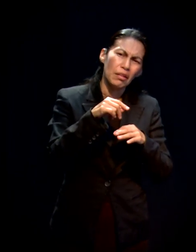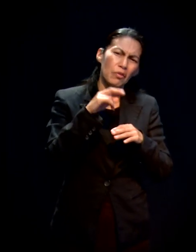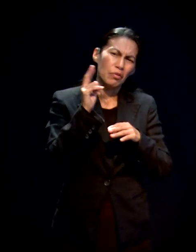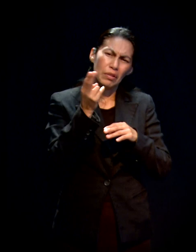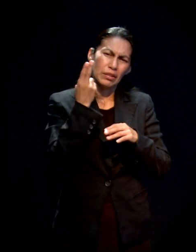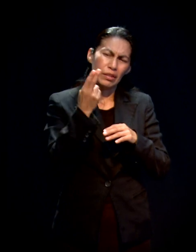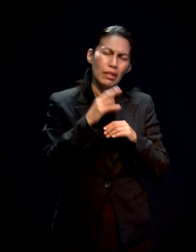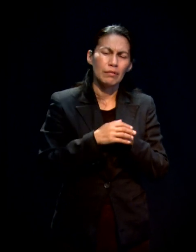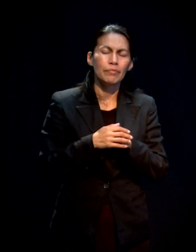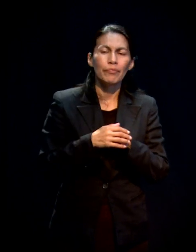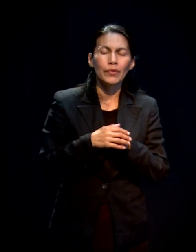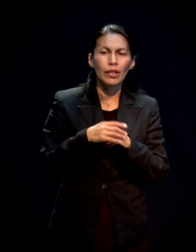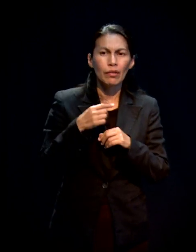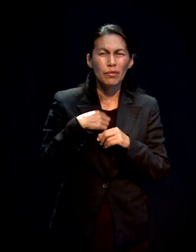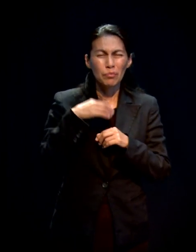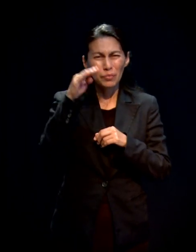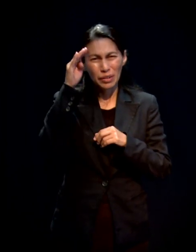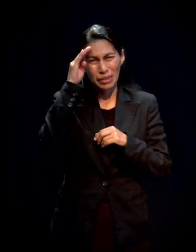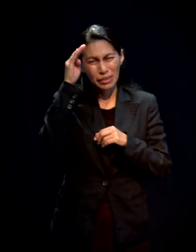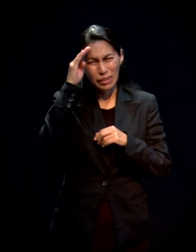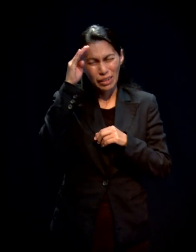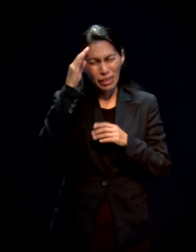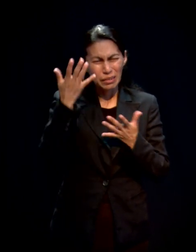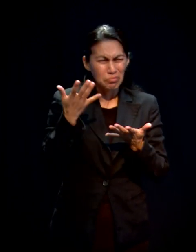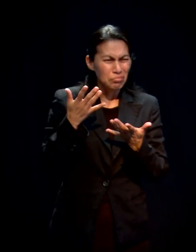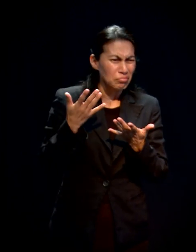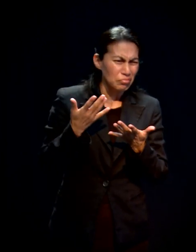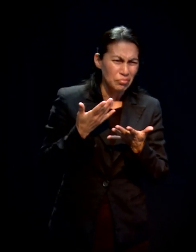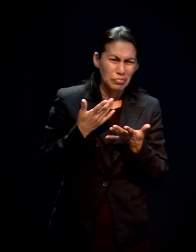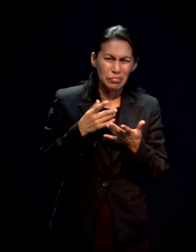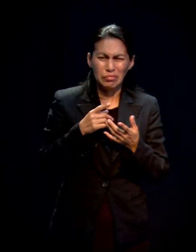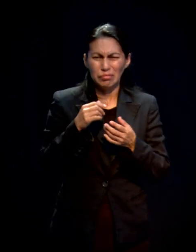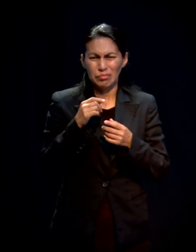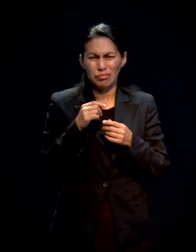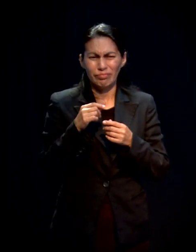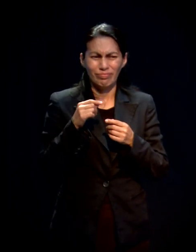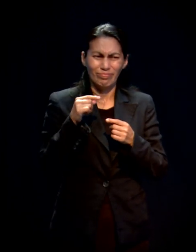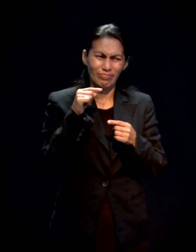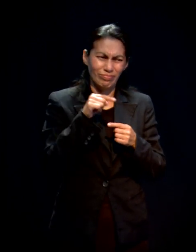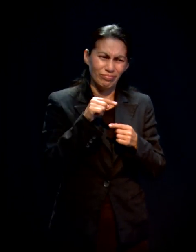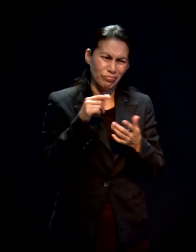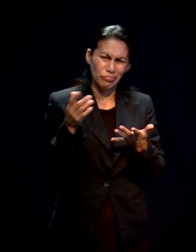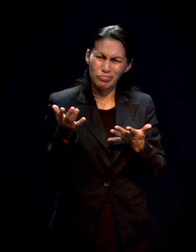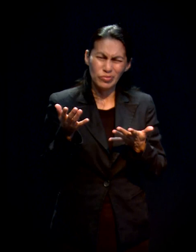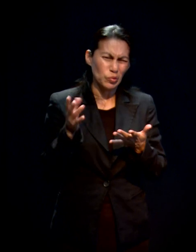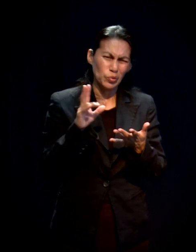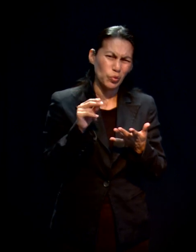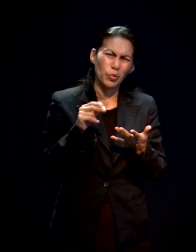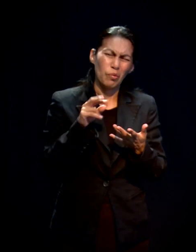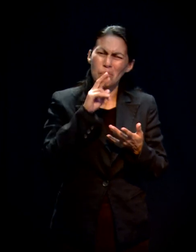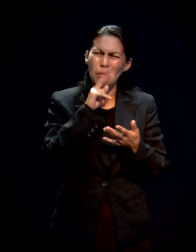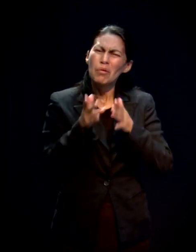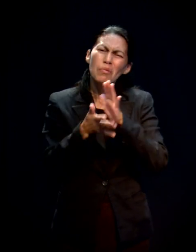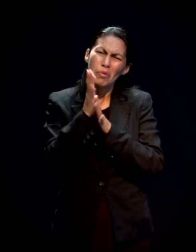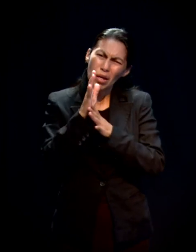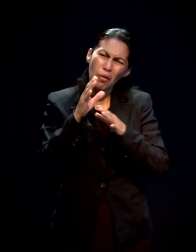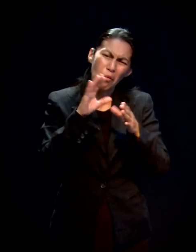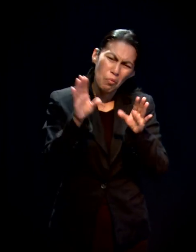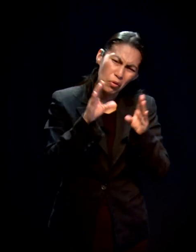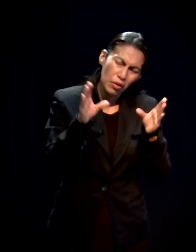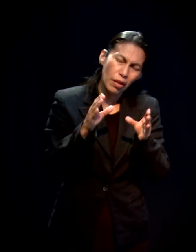en el port ajeno entonces éste pues yo no quería no entonces me dijeron no pierdes nada con ir a